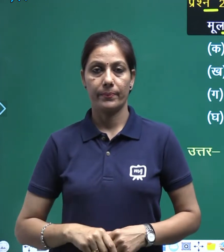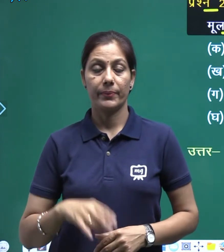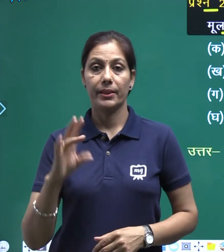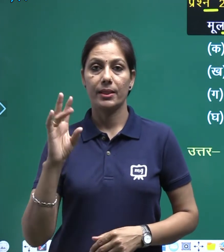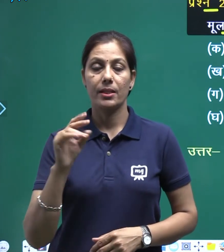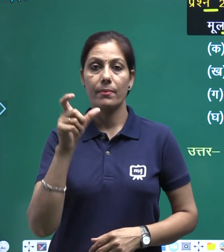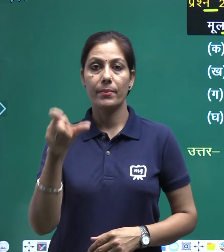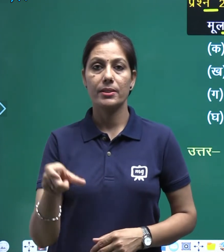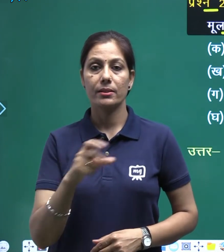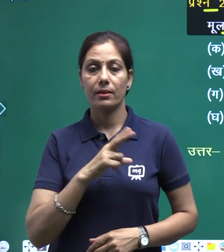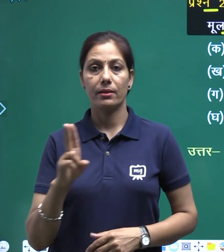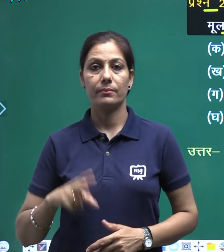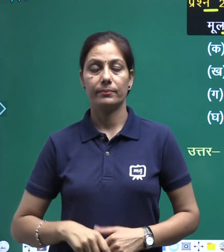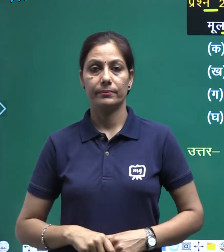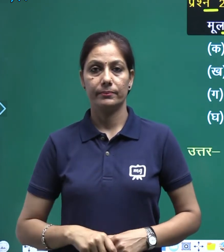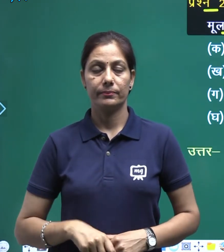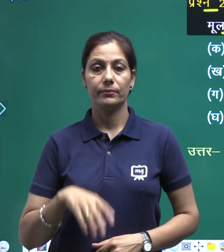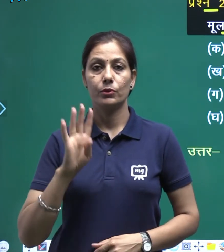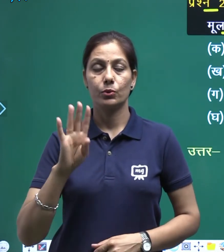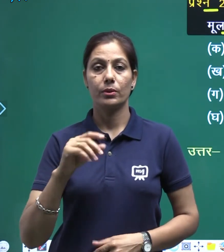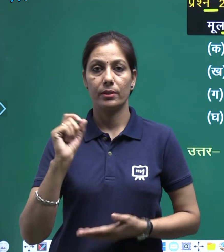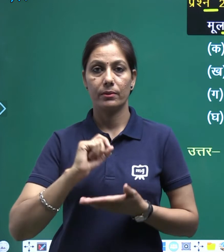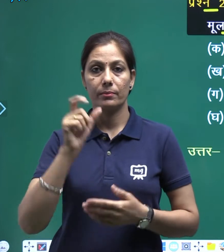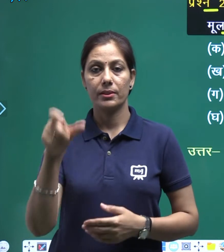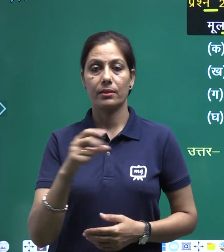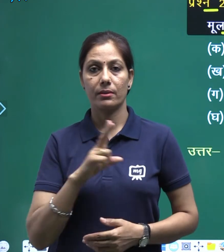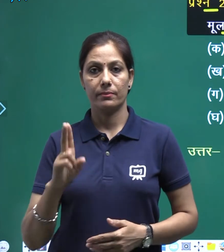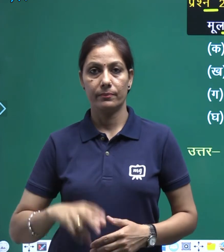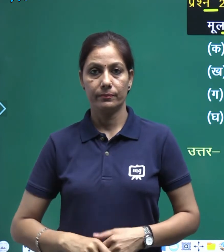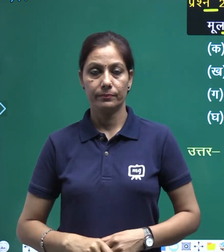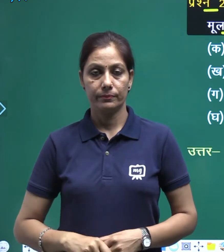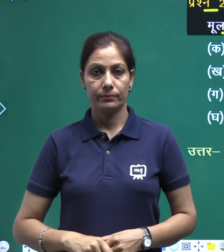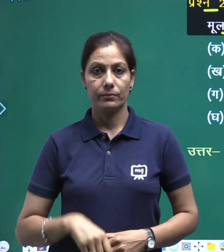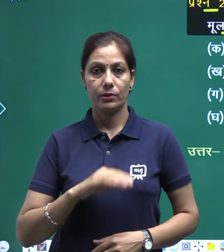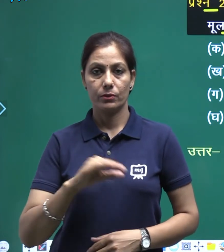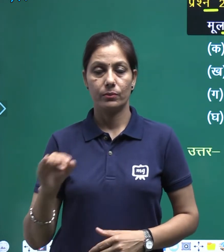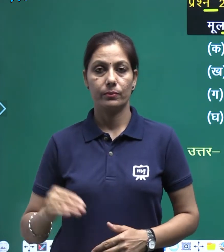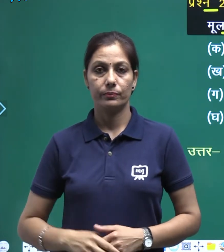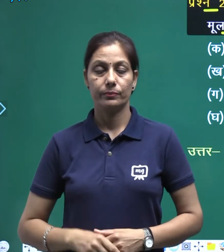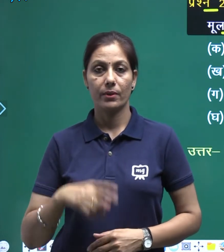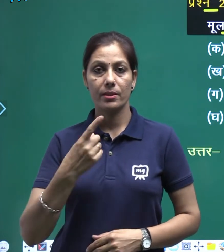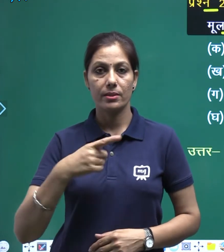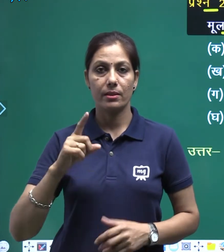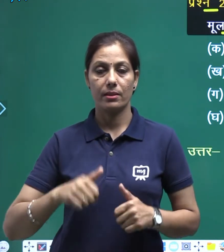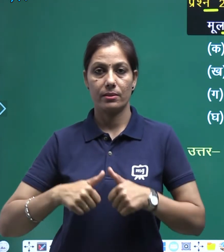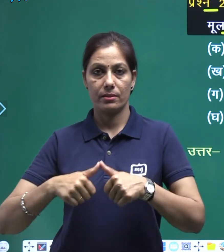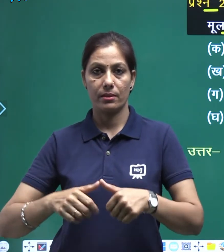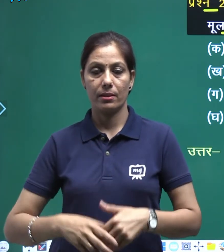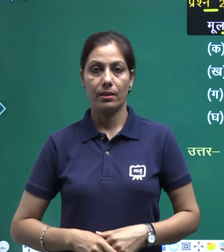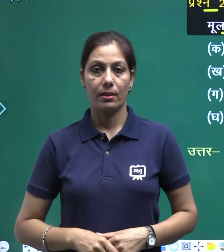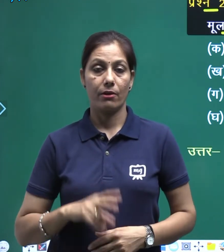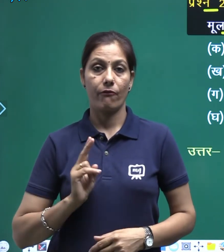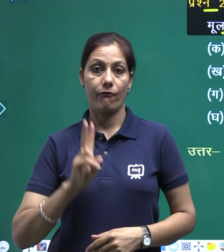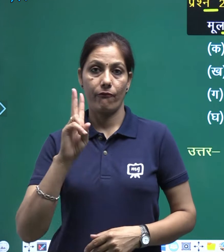तीसरा वासुदेव सिंह, चौथा शेखर सुमन। बच्चों, सही उत्तर है वासुदेव